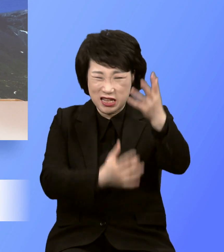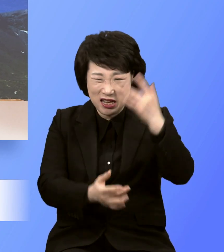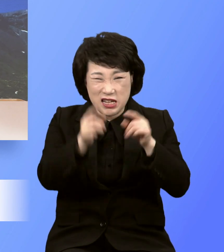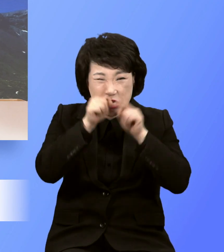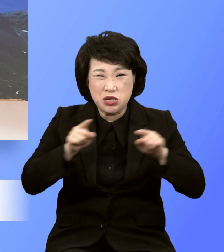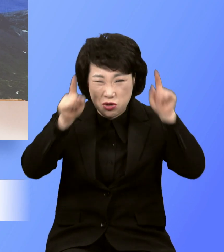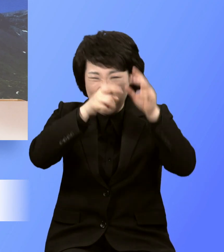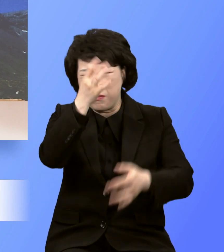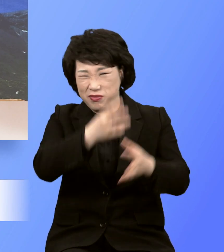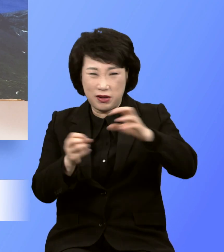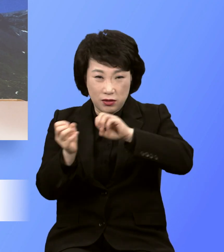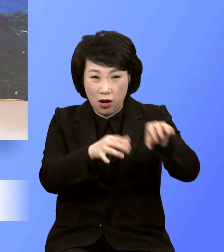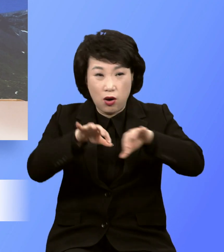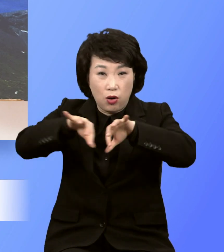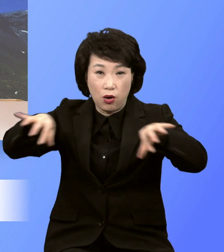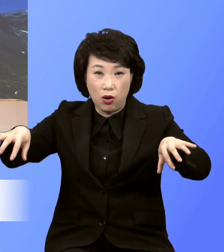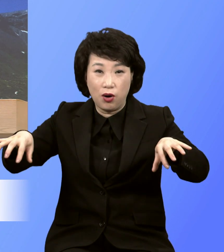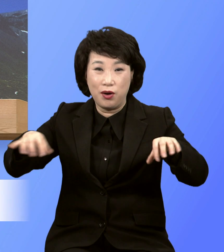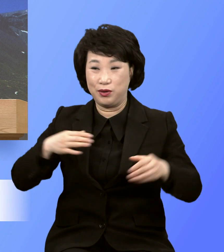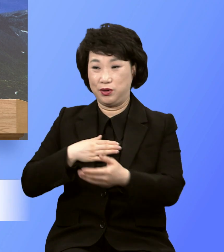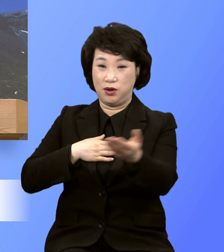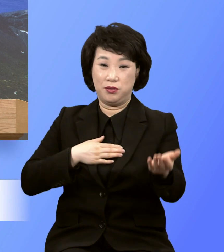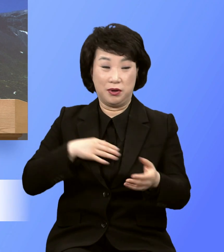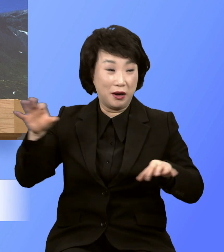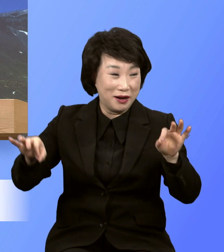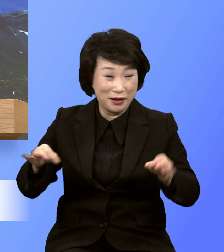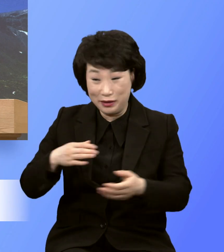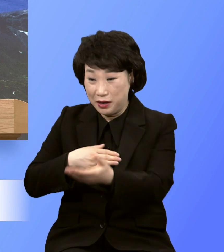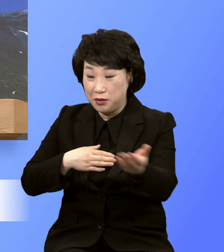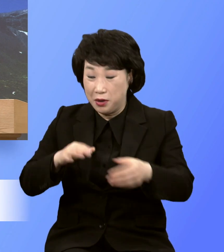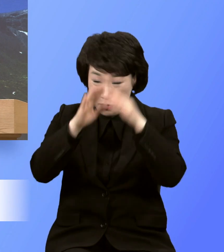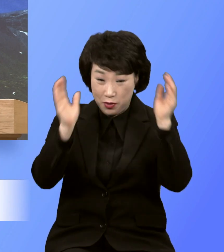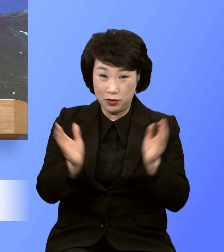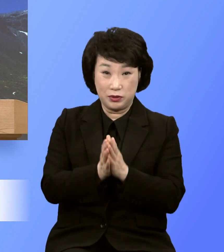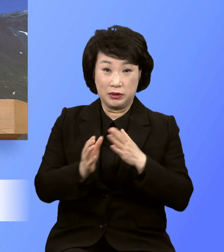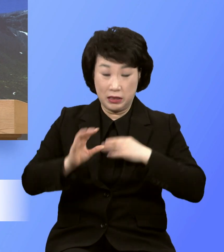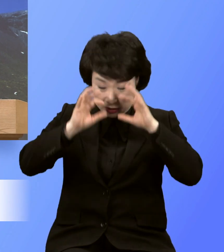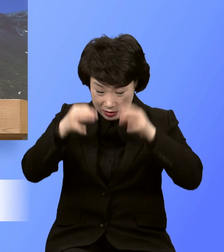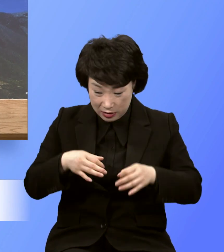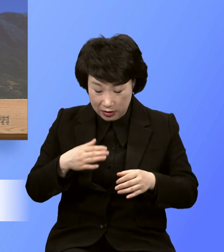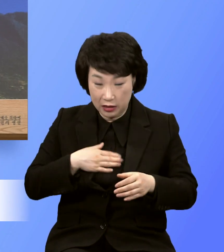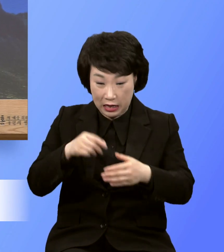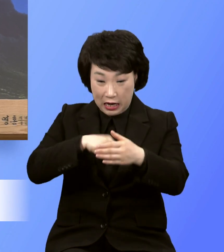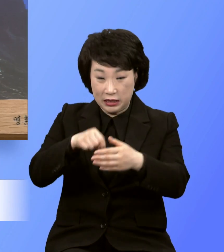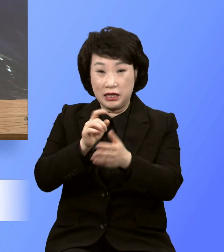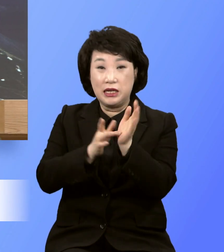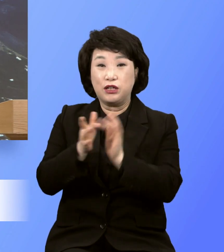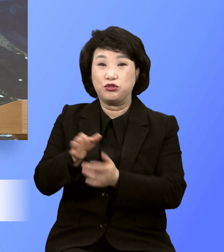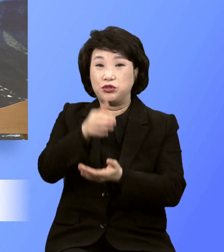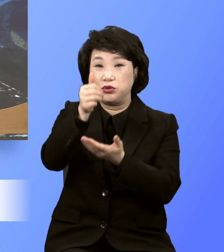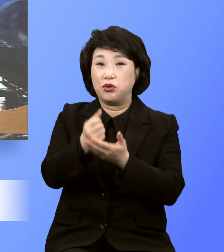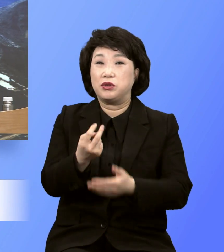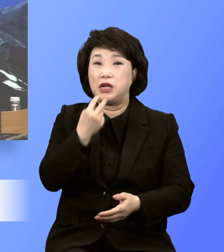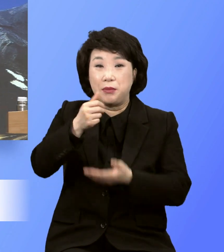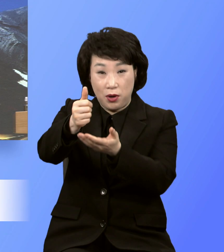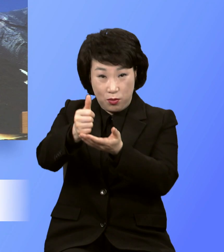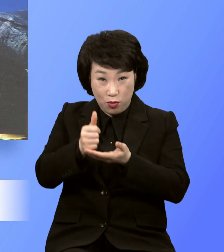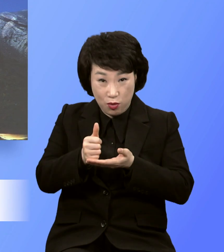지옥불에 던지게 될 것이다. 여러분 전부 다 내 안에 예수 그리스도라는 생명을